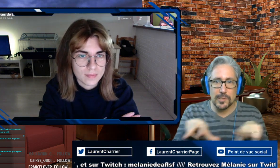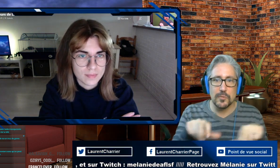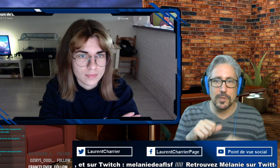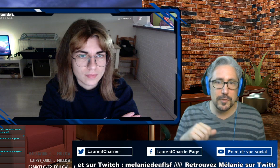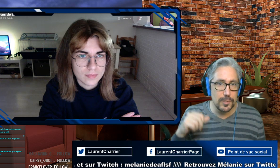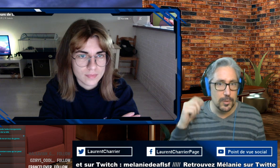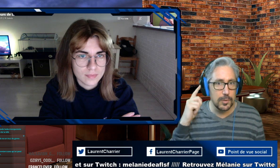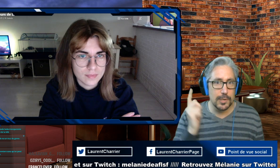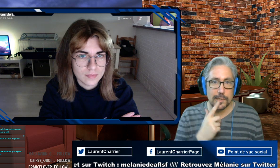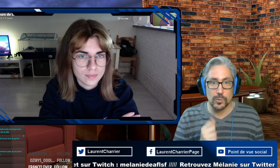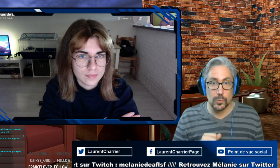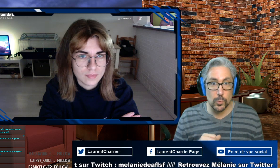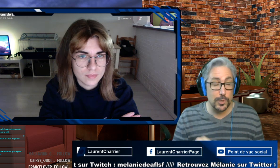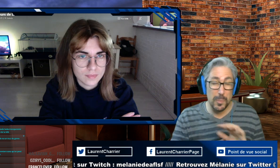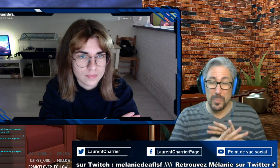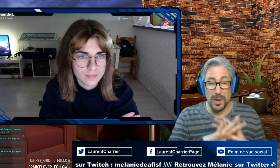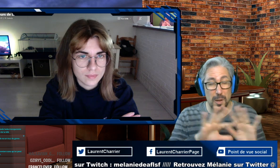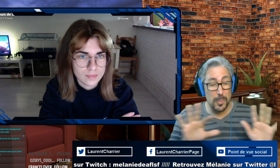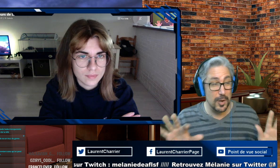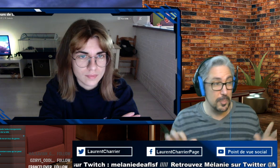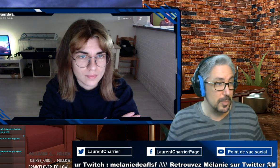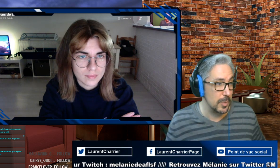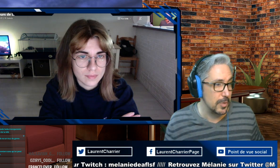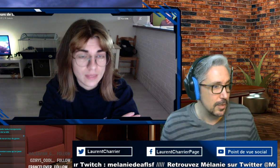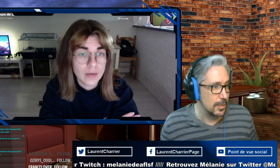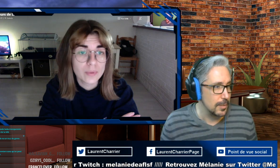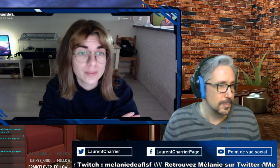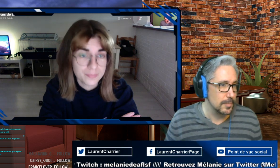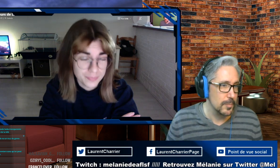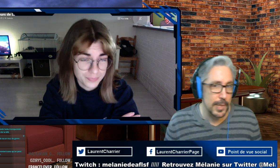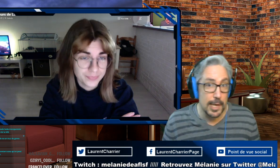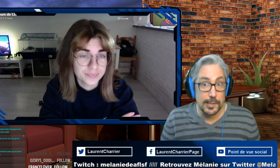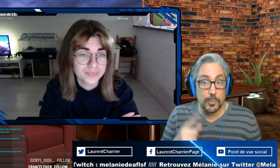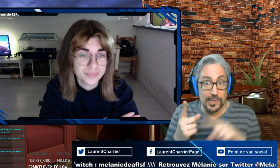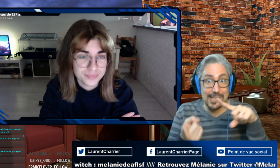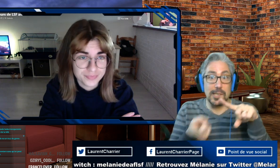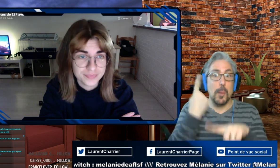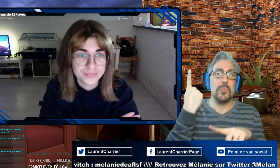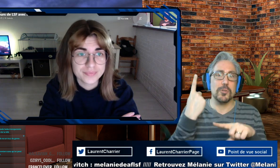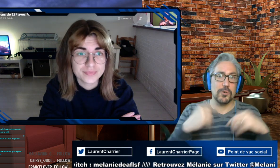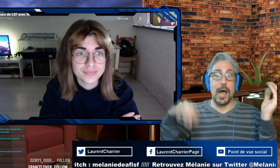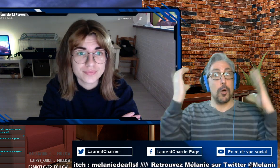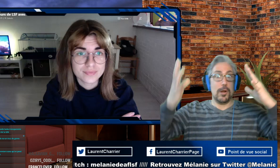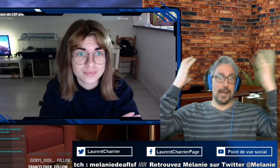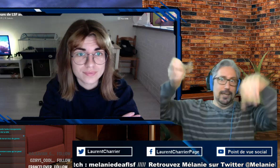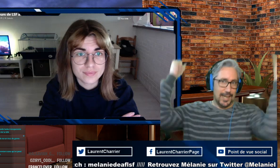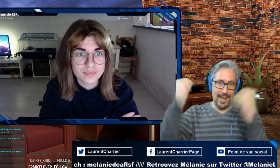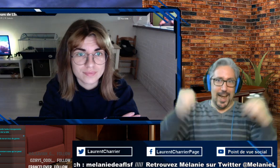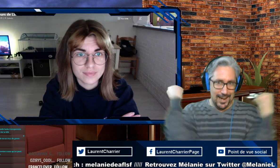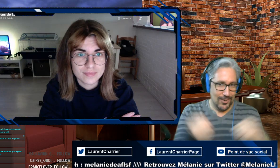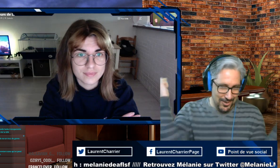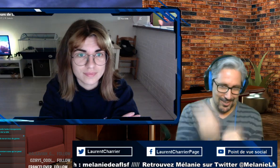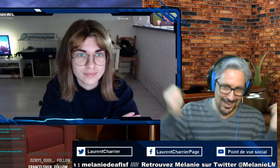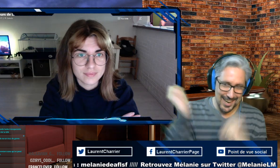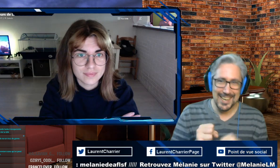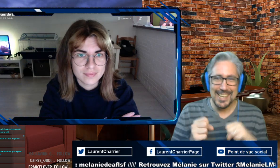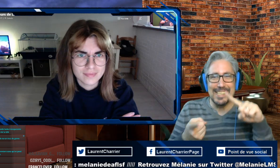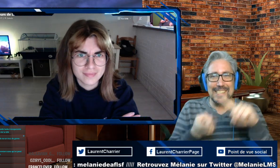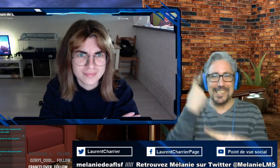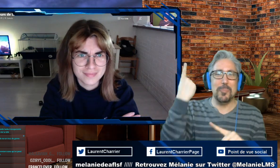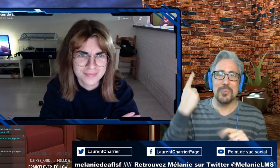Des personnes qui font des vidéos qui sont sourdes, il y en a plein. Ouais. C'est pour ça que c'est important.